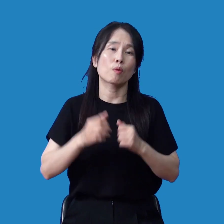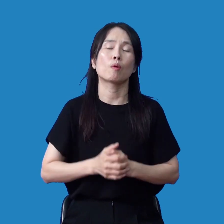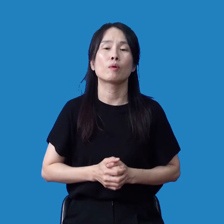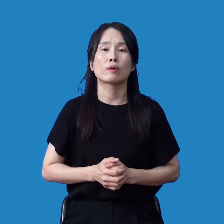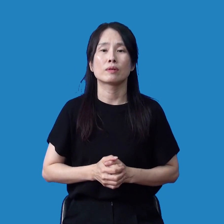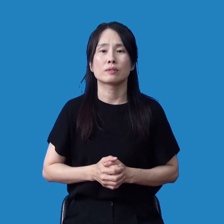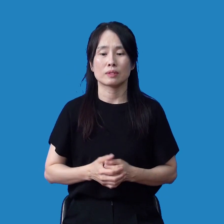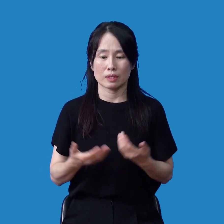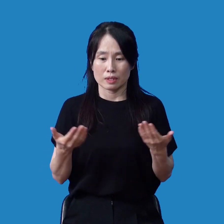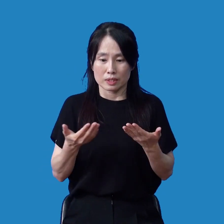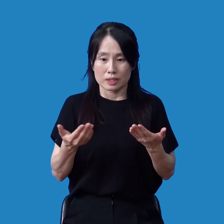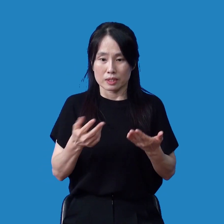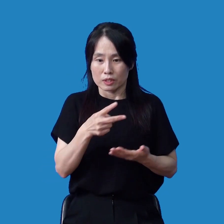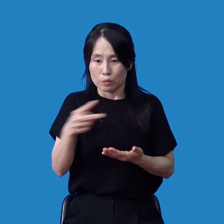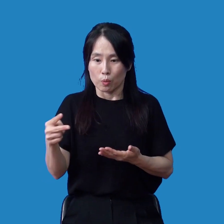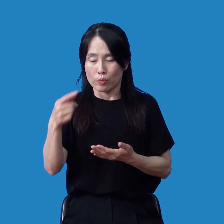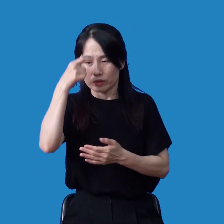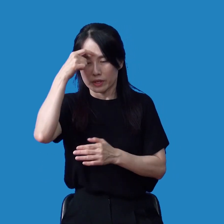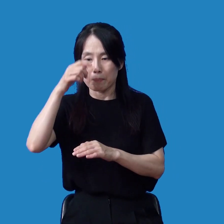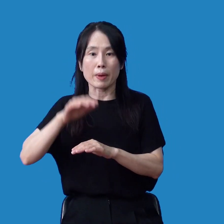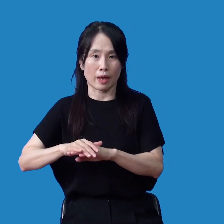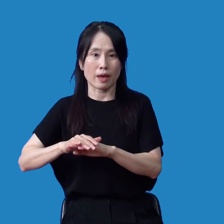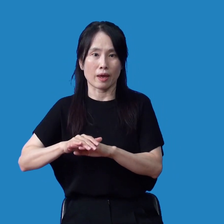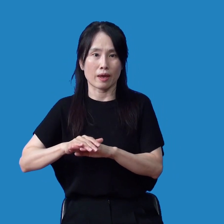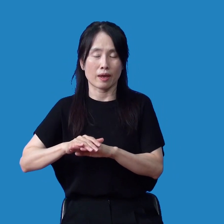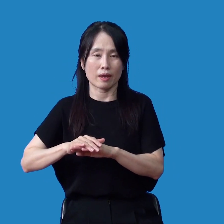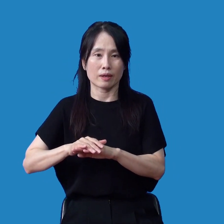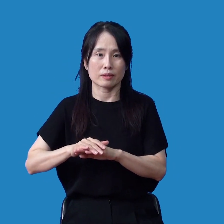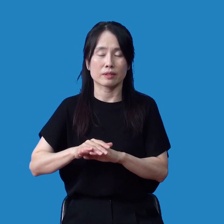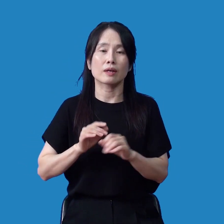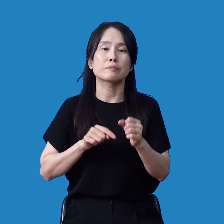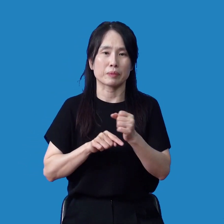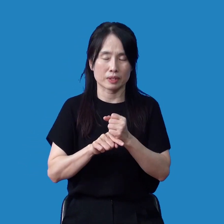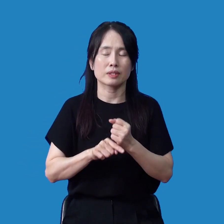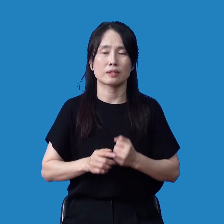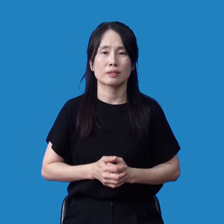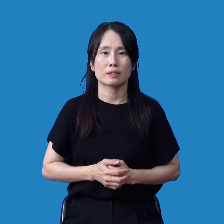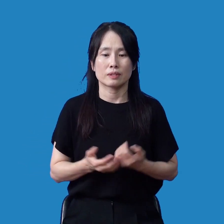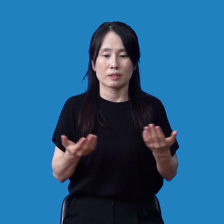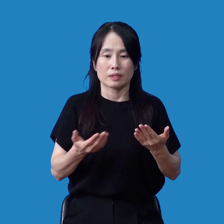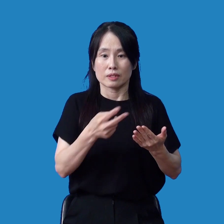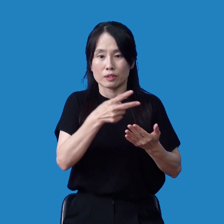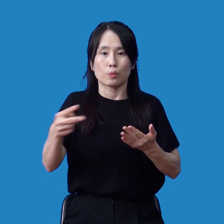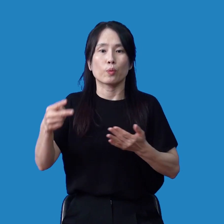라틴어인데 일이 곧 예배다 하는 뜻입니다. 일이 곧 예배다.